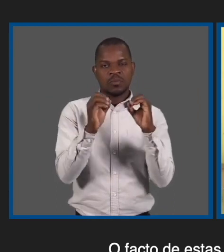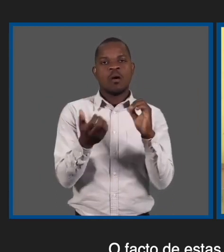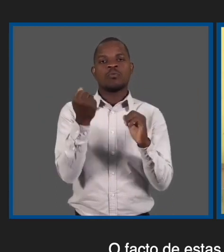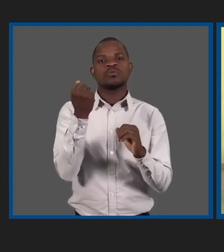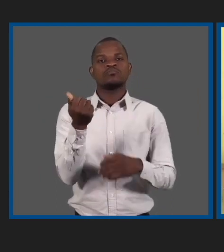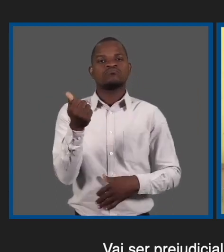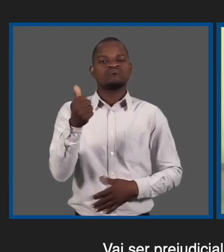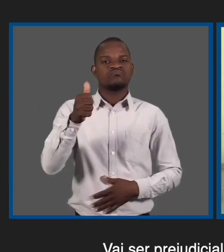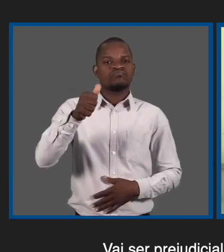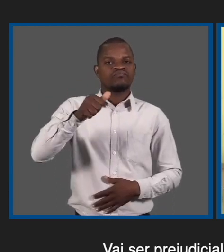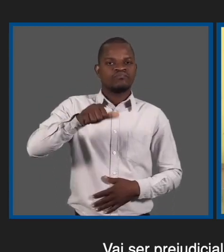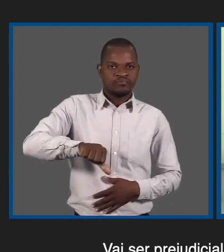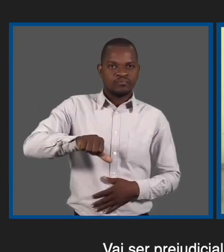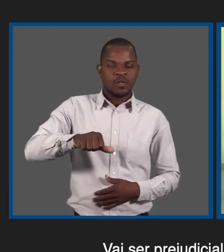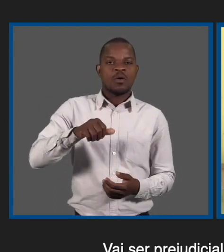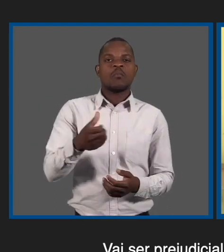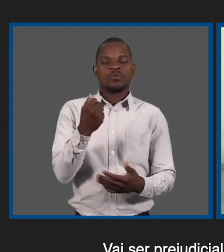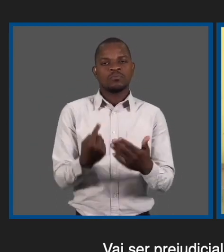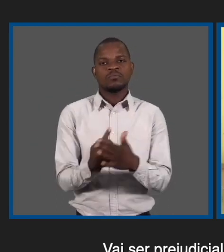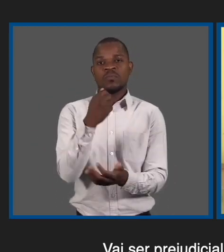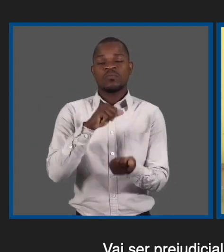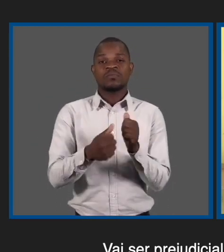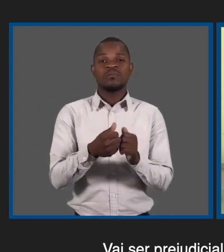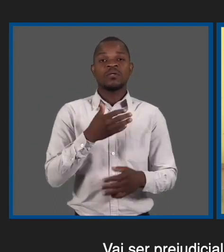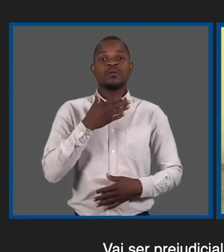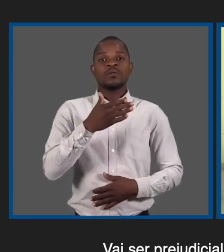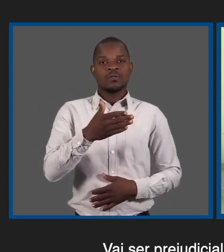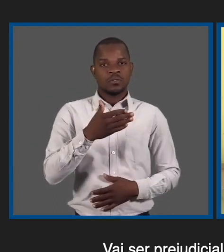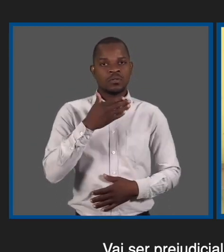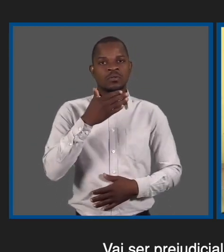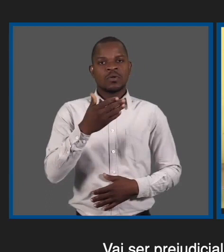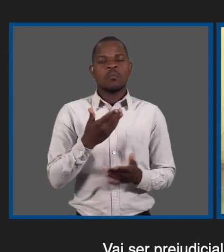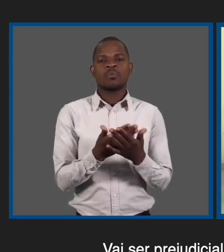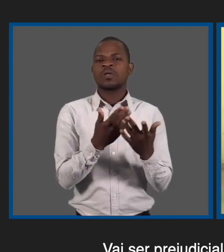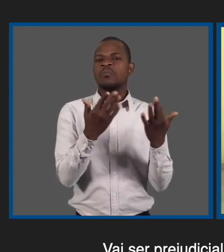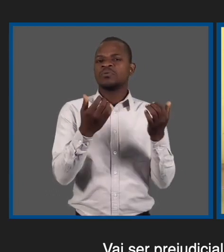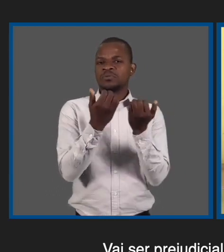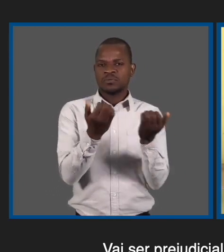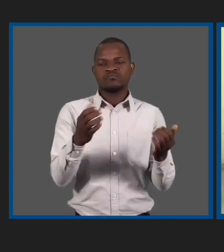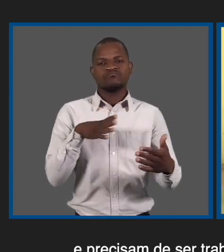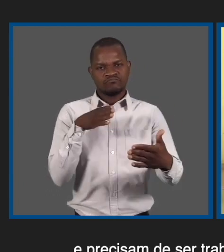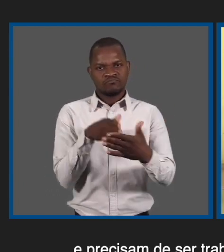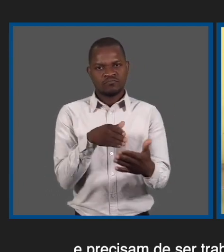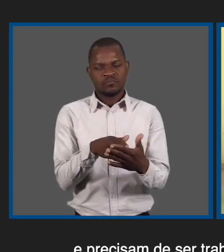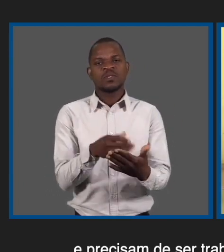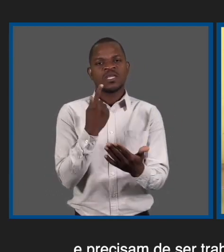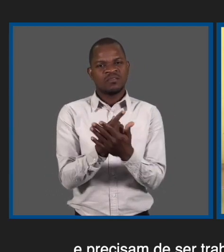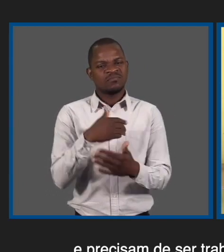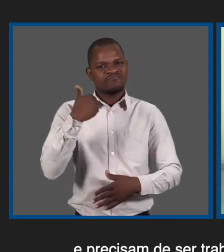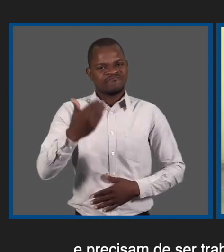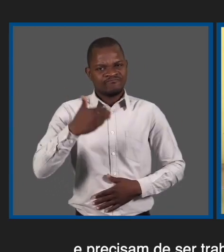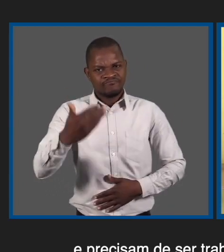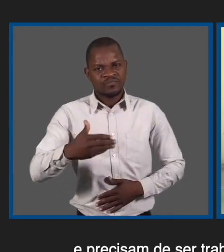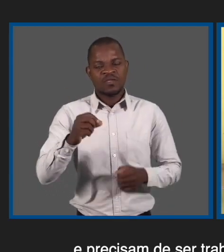prejudicial, sim. Vai ser prejudicial quer a nível respiratório, porque muitas delas têm dificuldades na respiração e precisam de ser